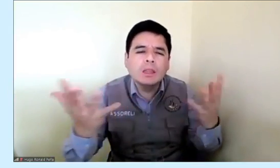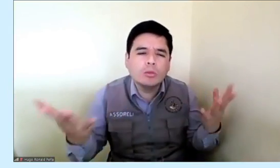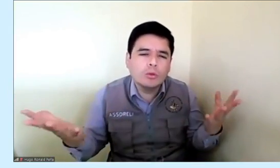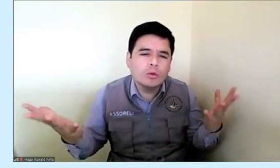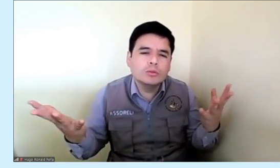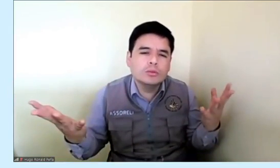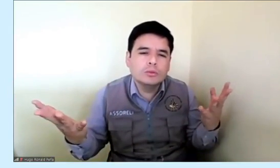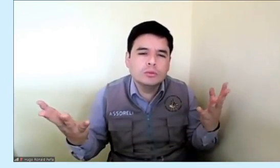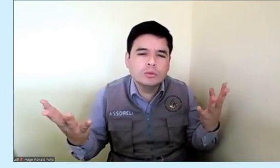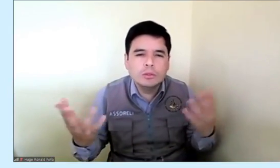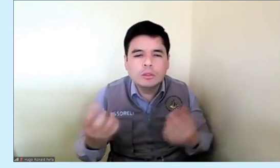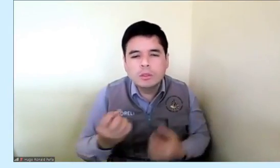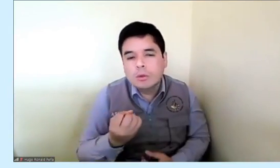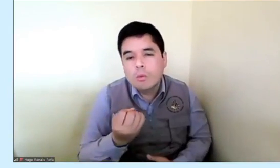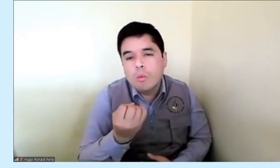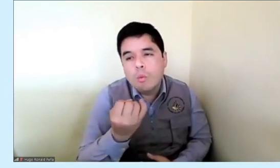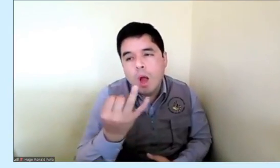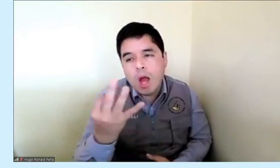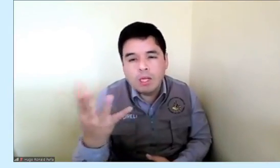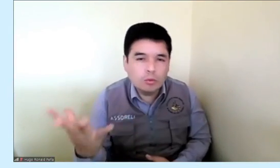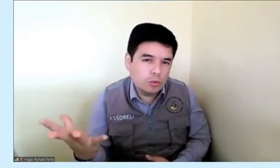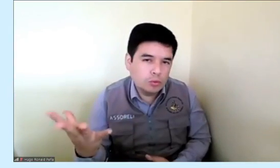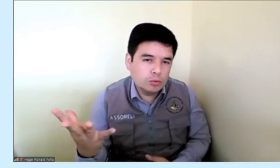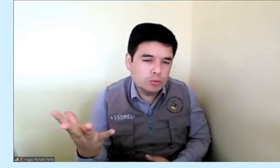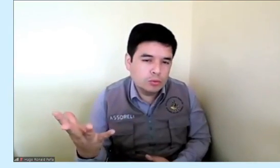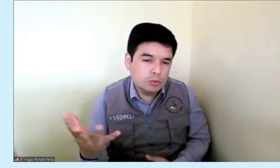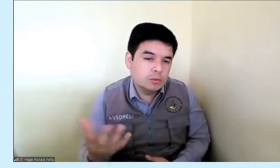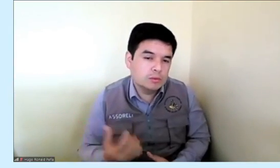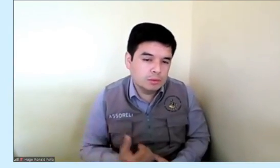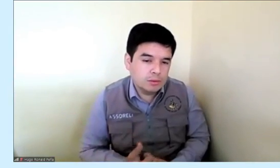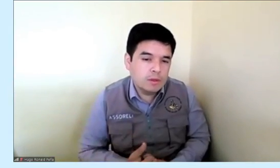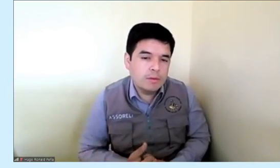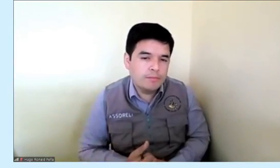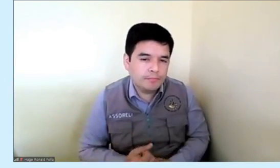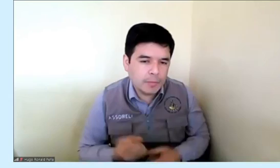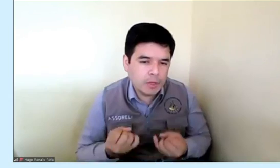¿cuántos? ¿Cuántos? ¿Cuántos?